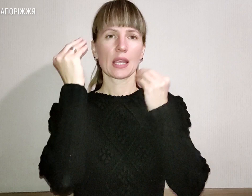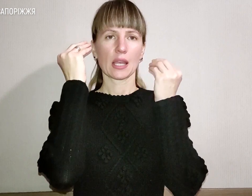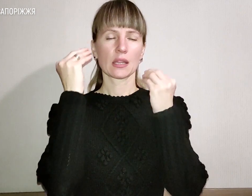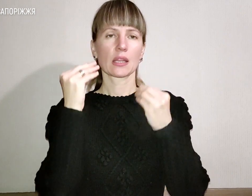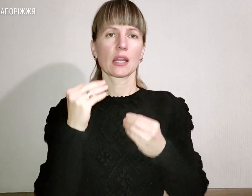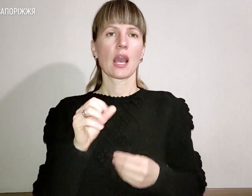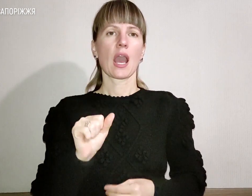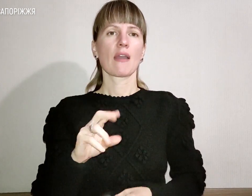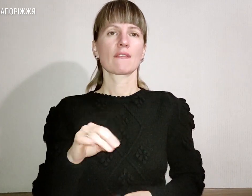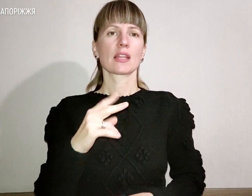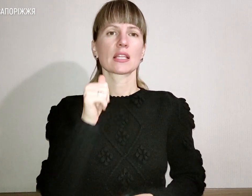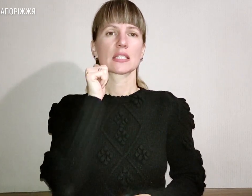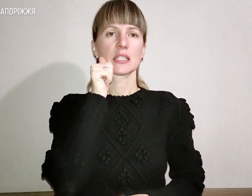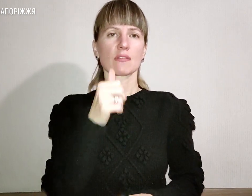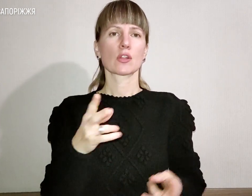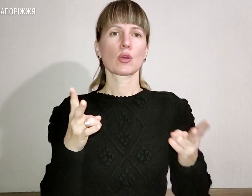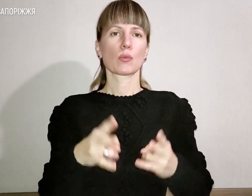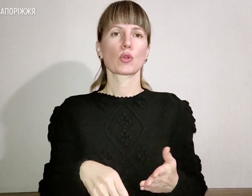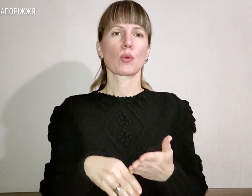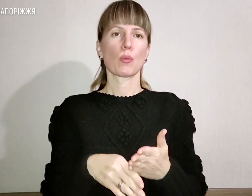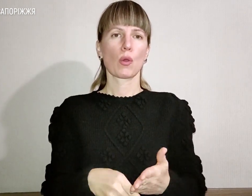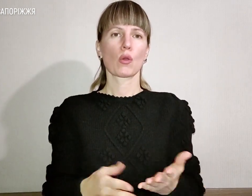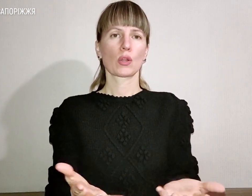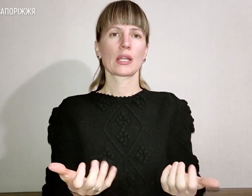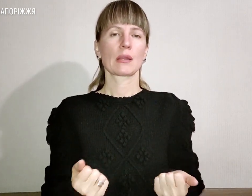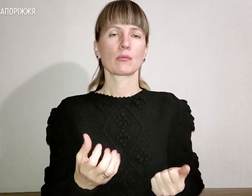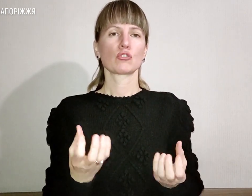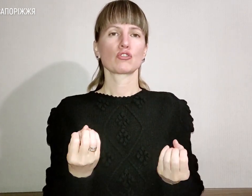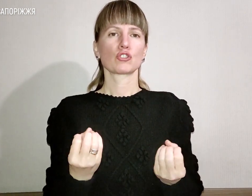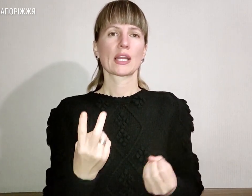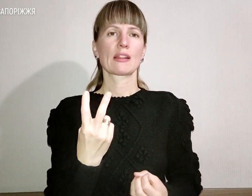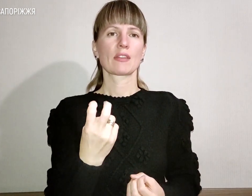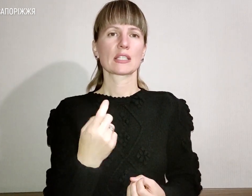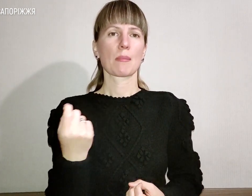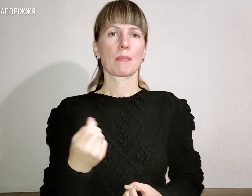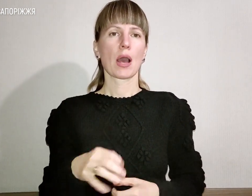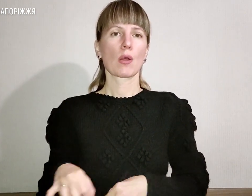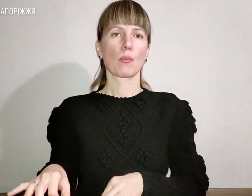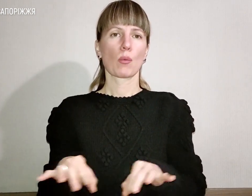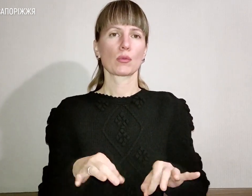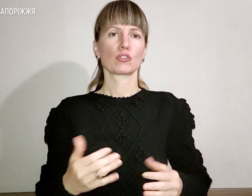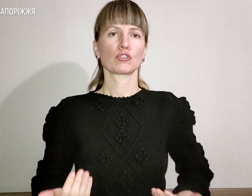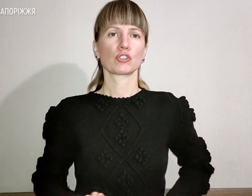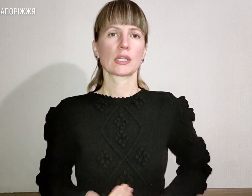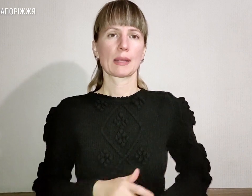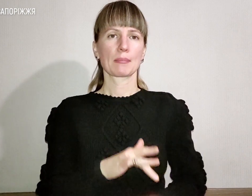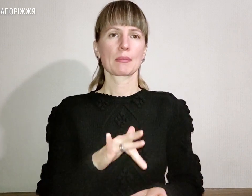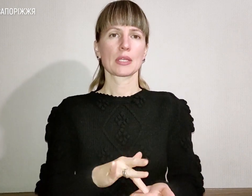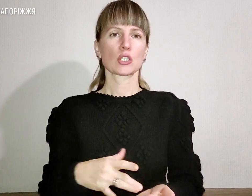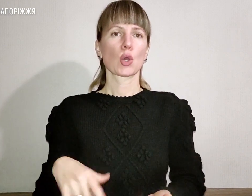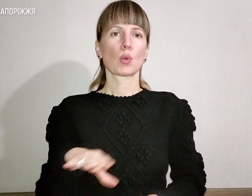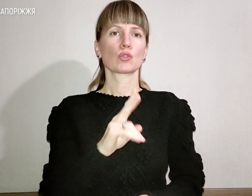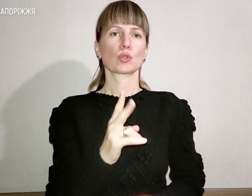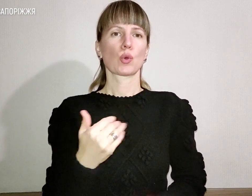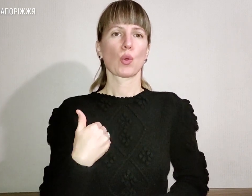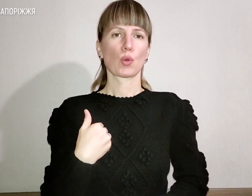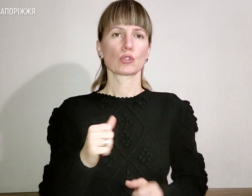від завтра необхідну допомогу отримують ще 200 маломобільних жителів міста. Усі охочі можуть